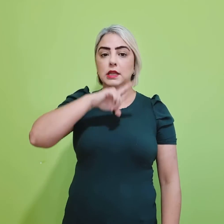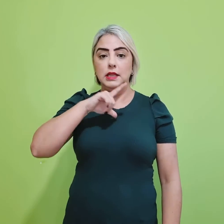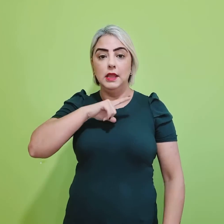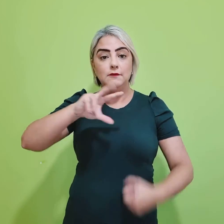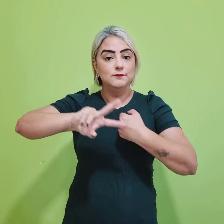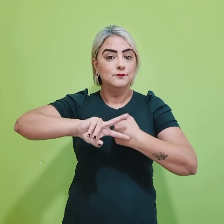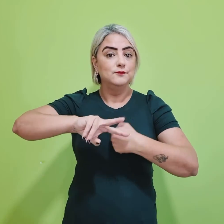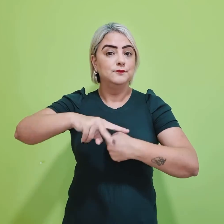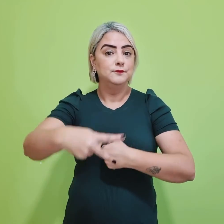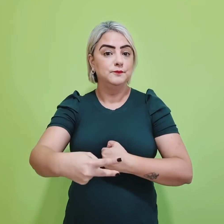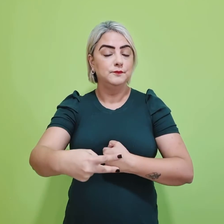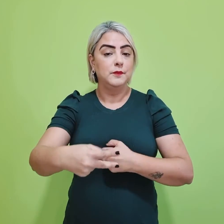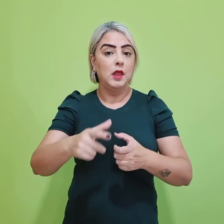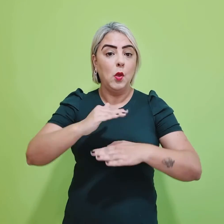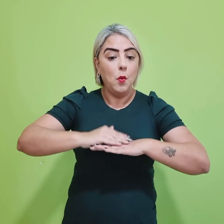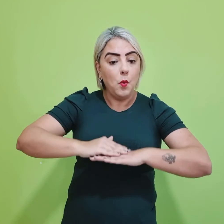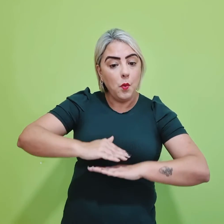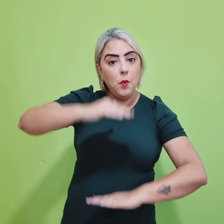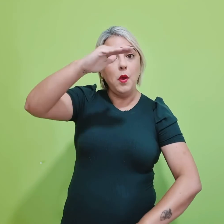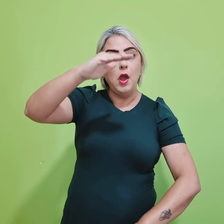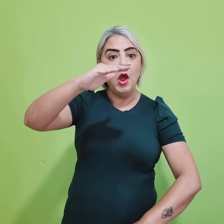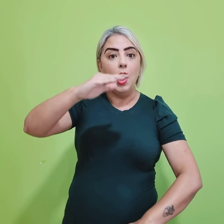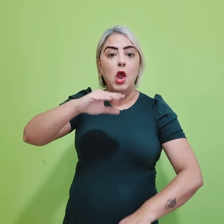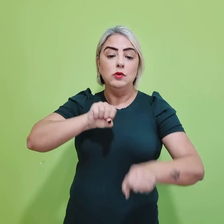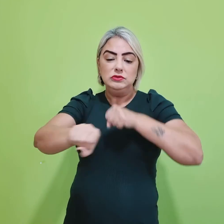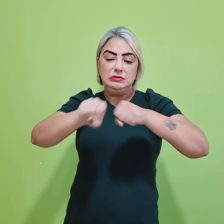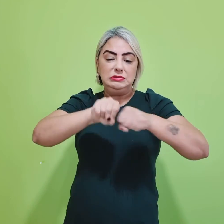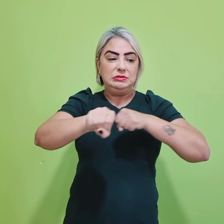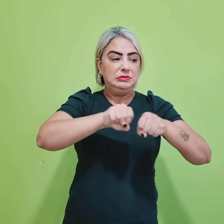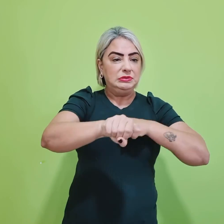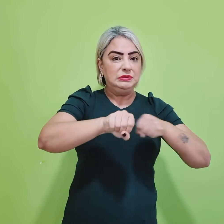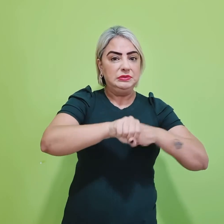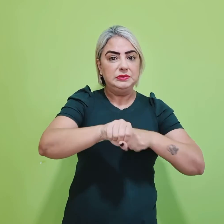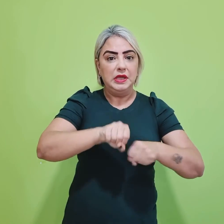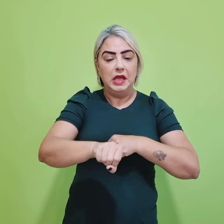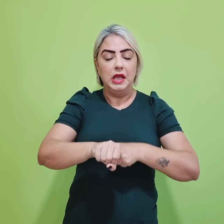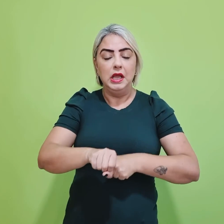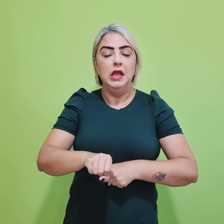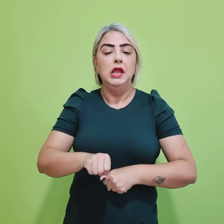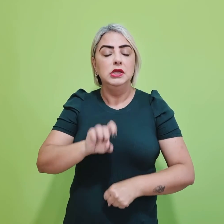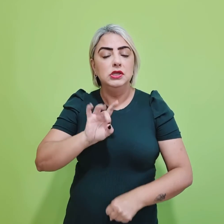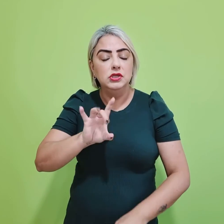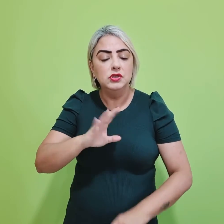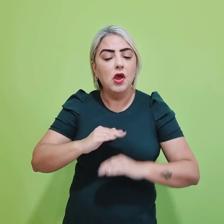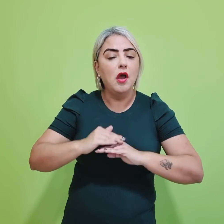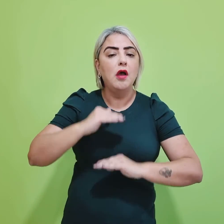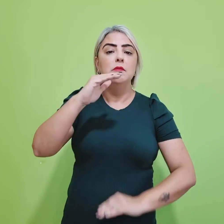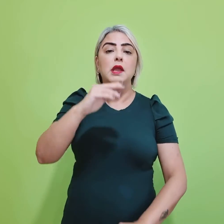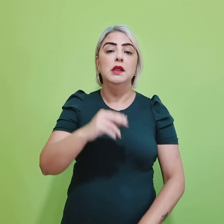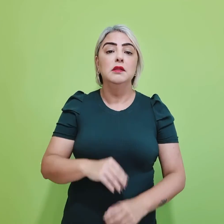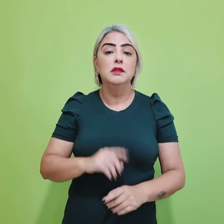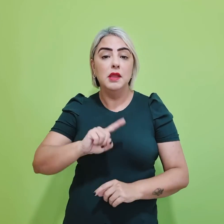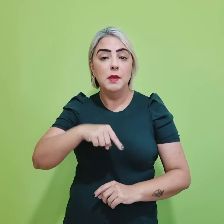como consequência o aumento de homicídios, que voltam a crescer após 2 anos